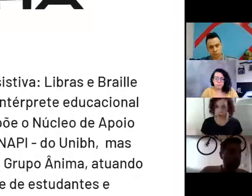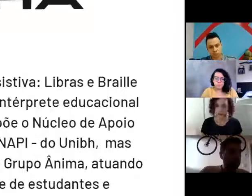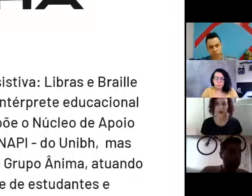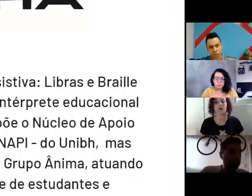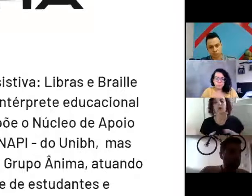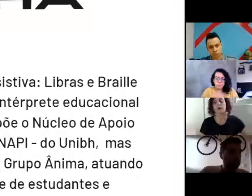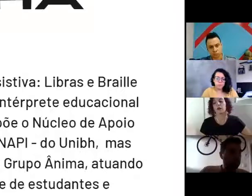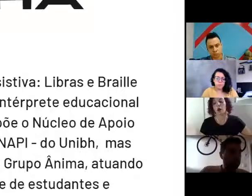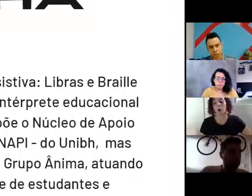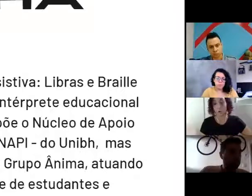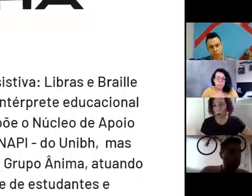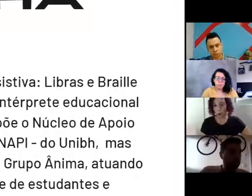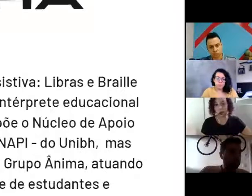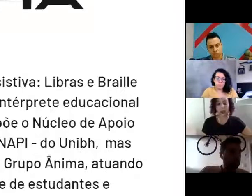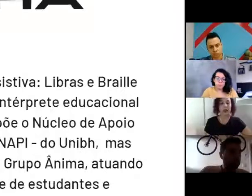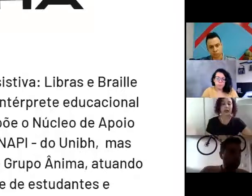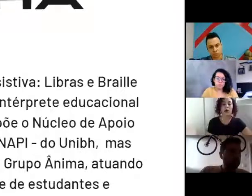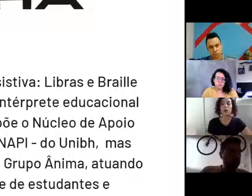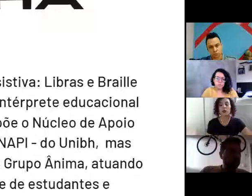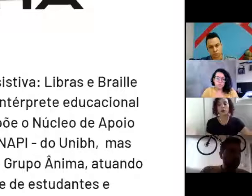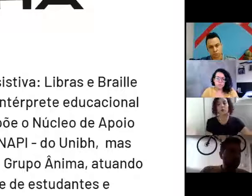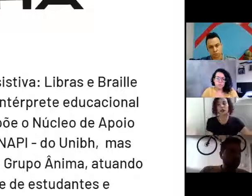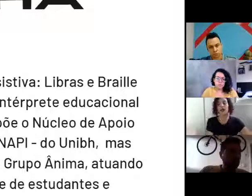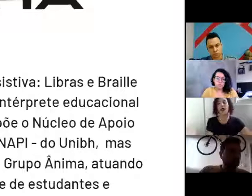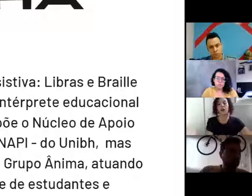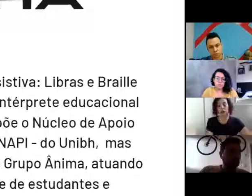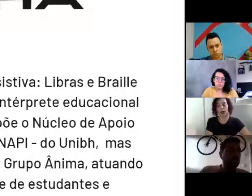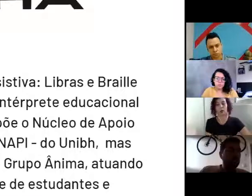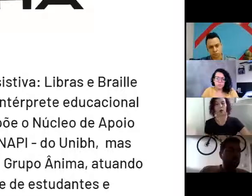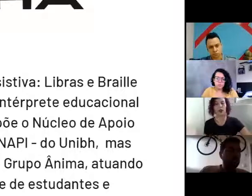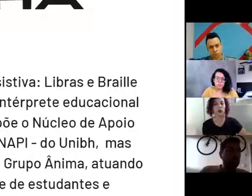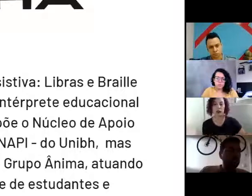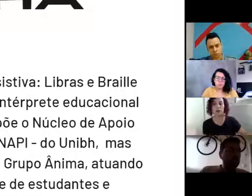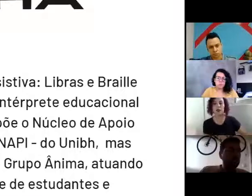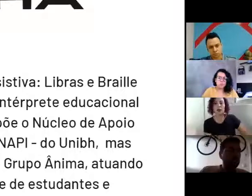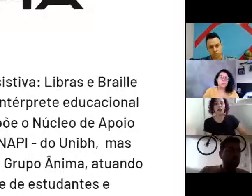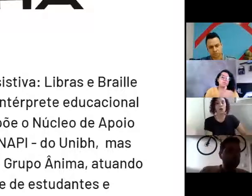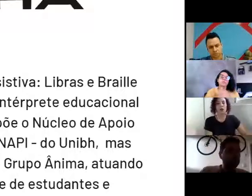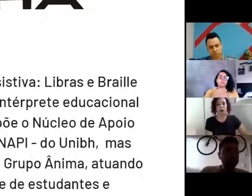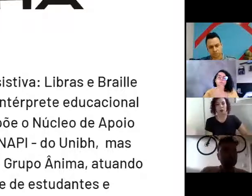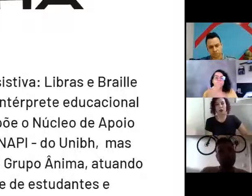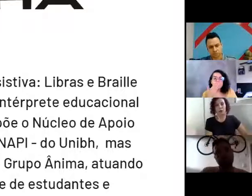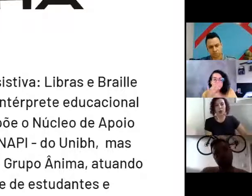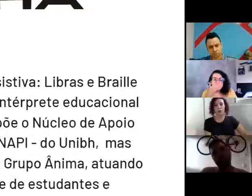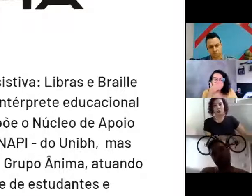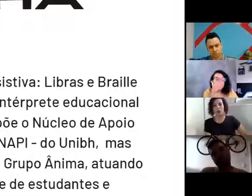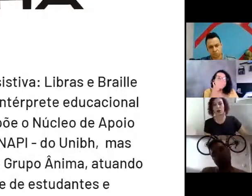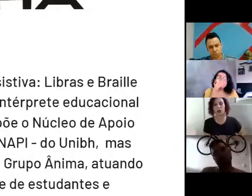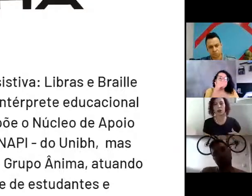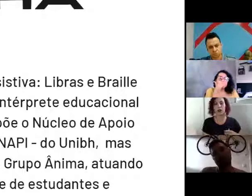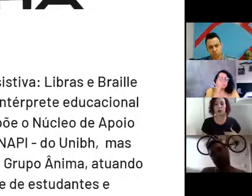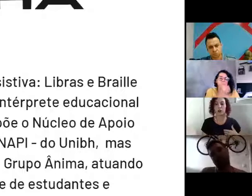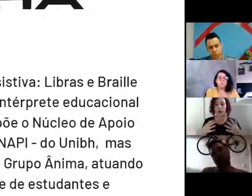necessitarem. Bom, então o bate-papo aqui é a gente saber um pouquinho de Libras, mas eu acho que não dá para a